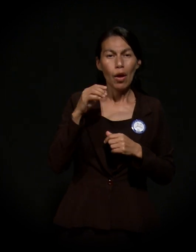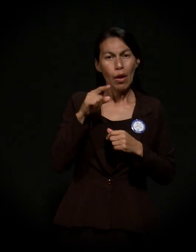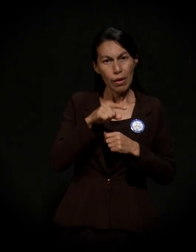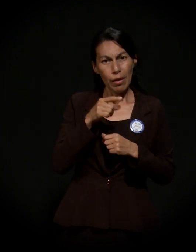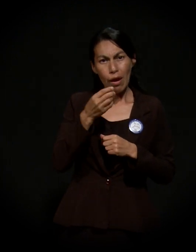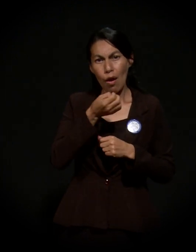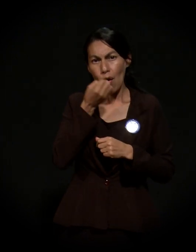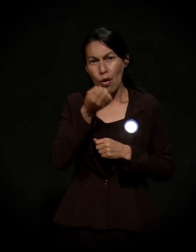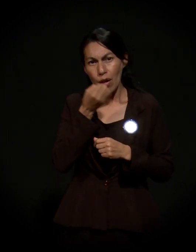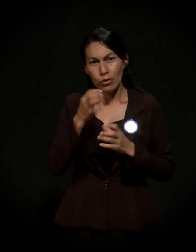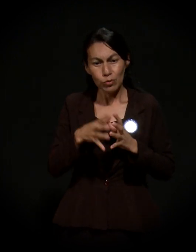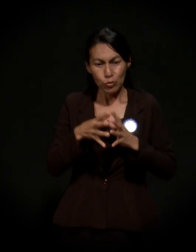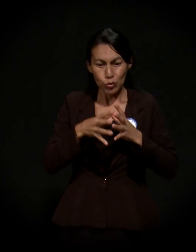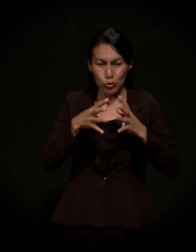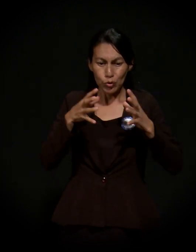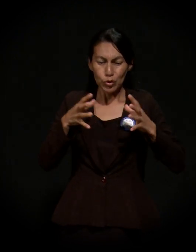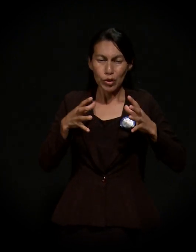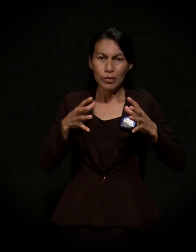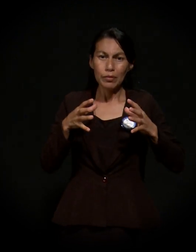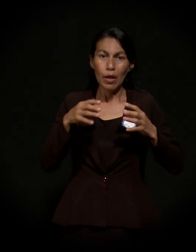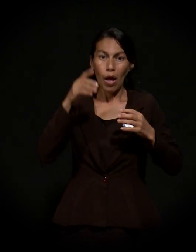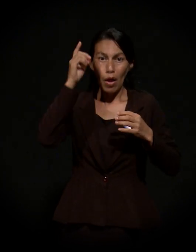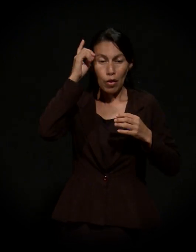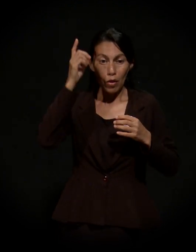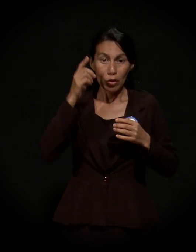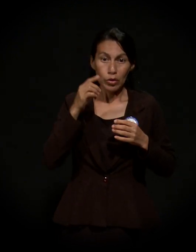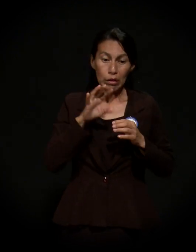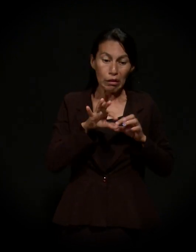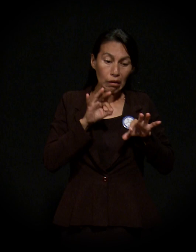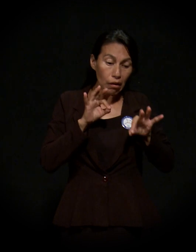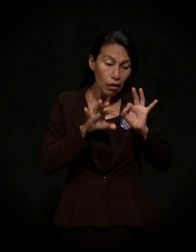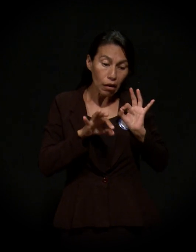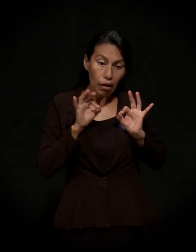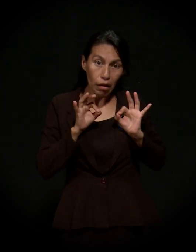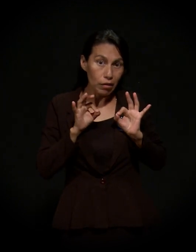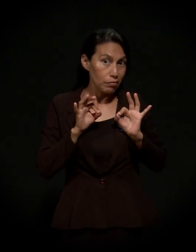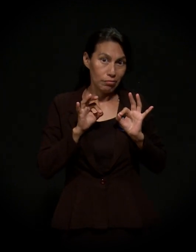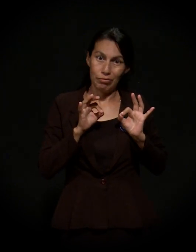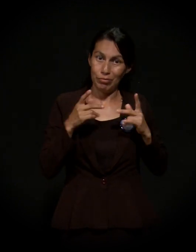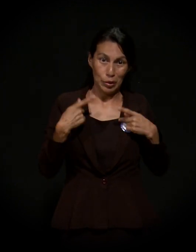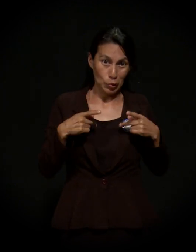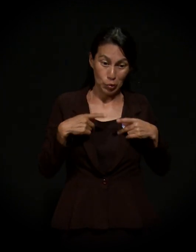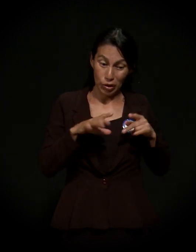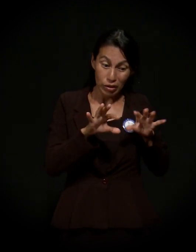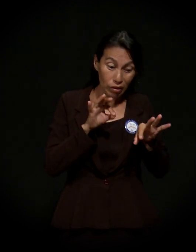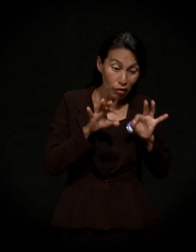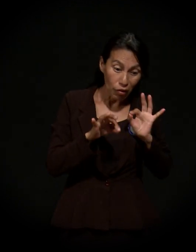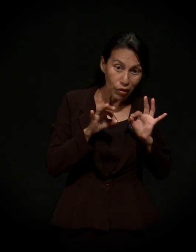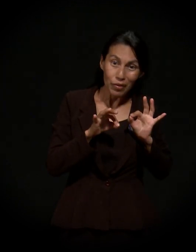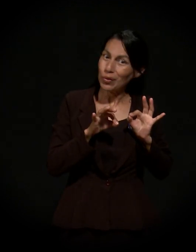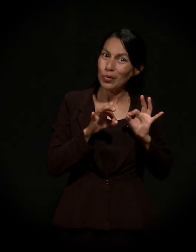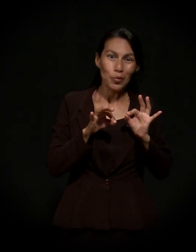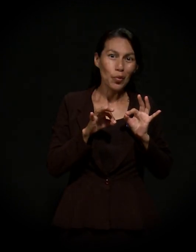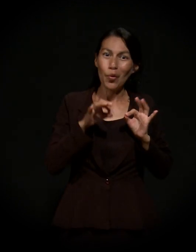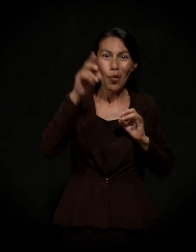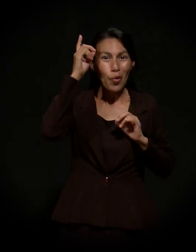no hace acepción de personas, sino se agrada de todo aquel que le